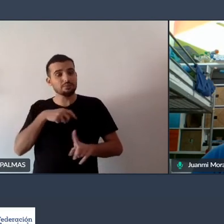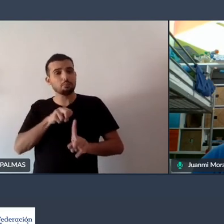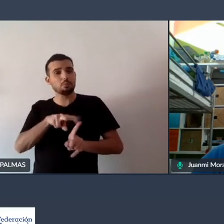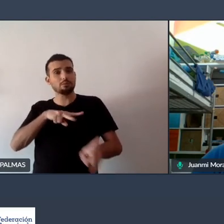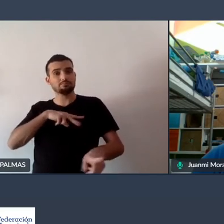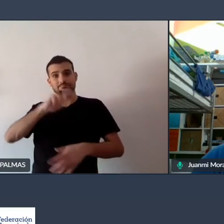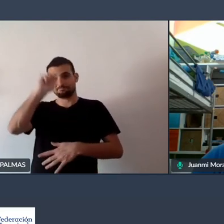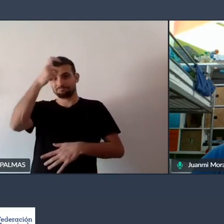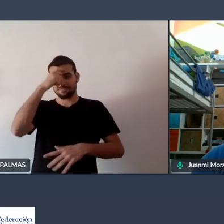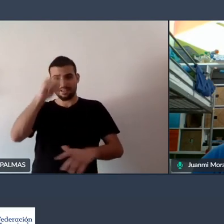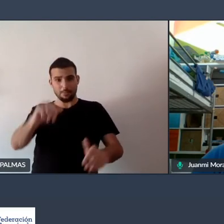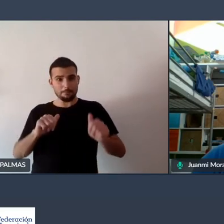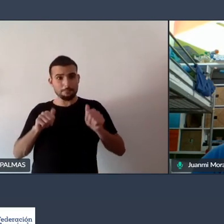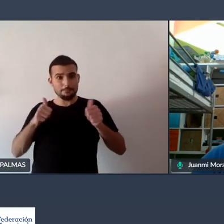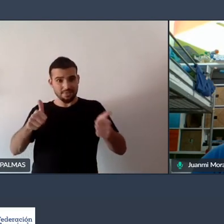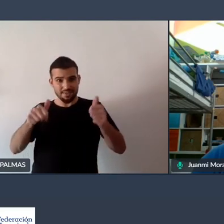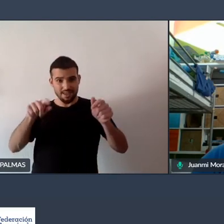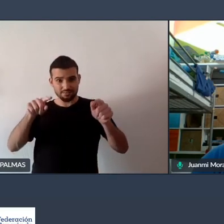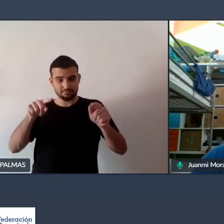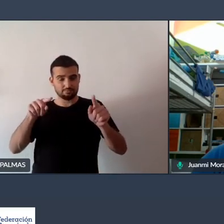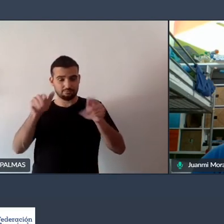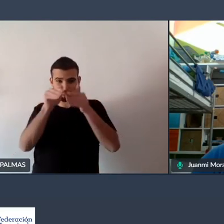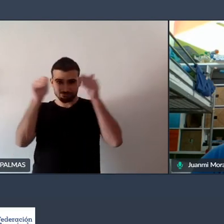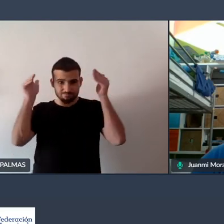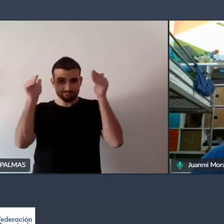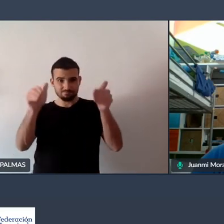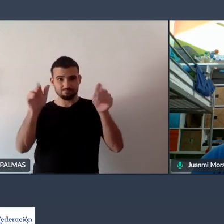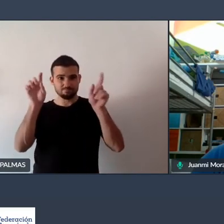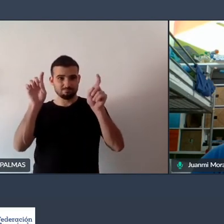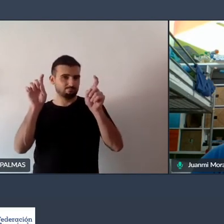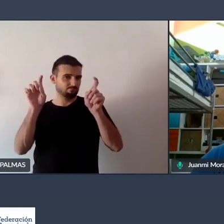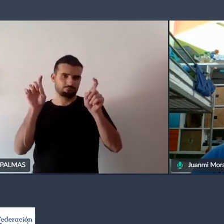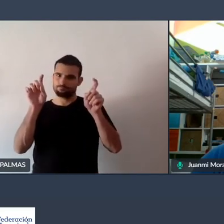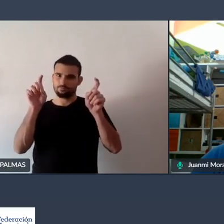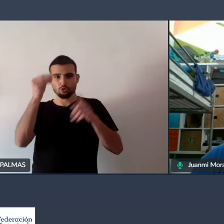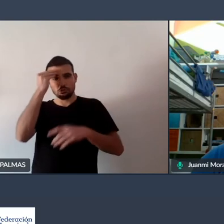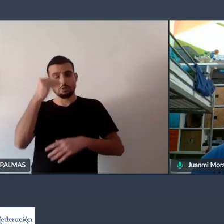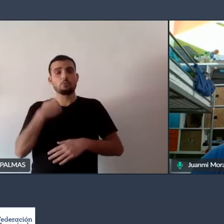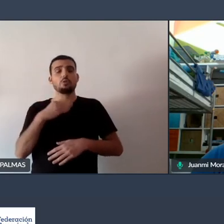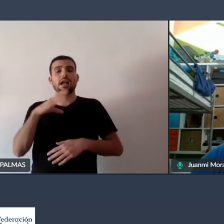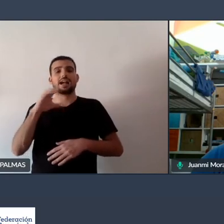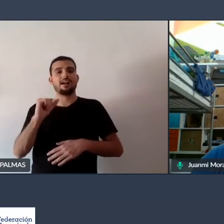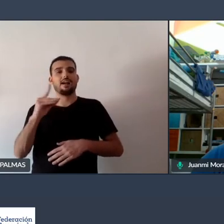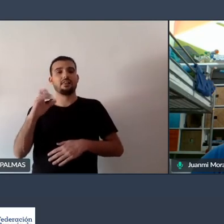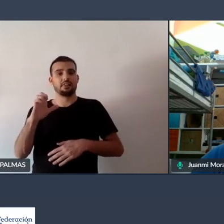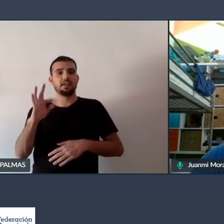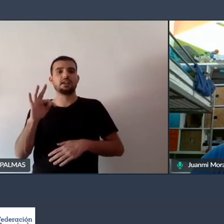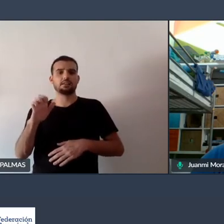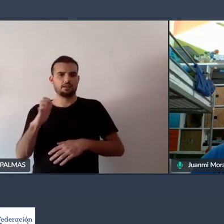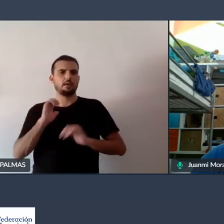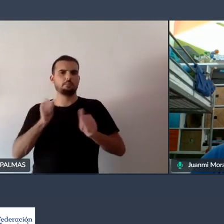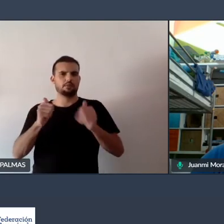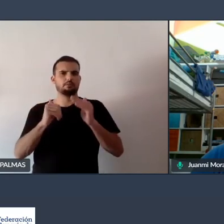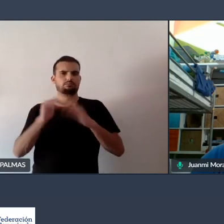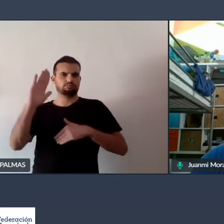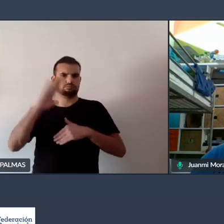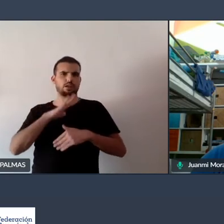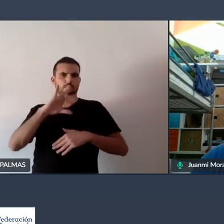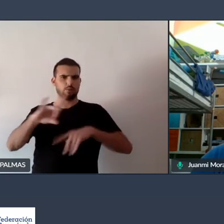de focalización de los entrenadores en categorías tempranas. A partir de cadete, creo que sí, que ya se pueden empezar a hacer cosas,